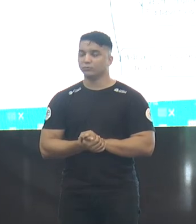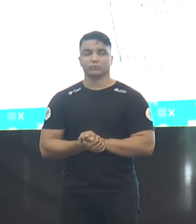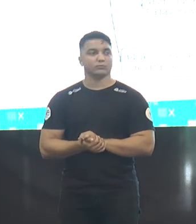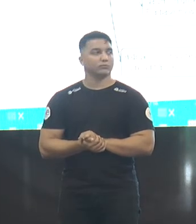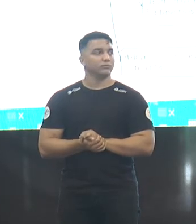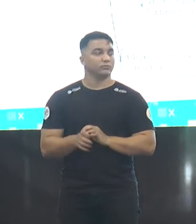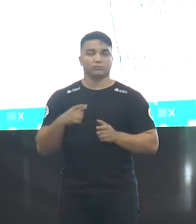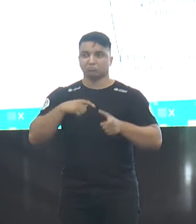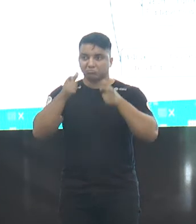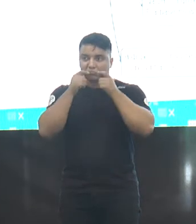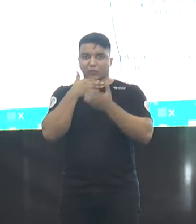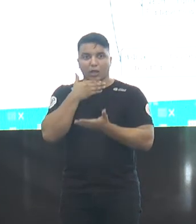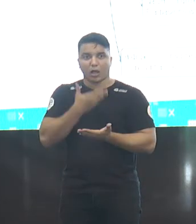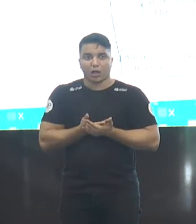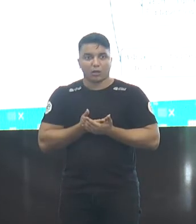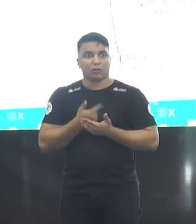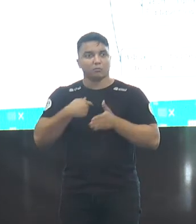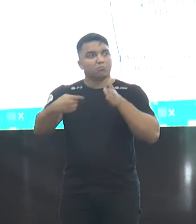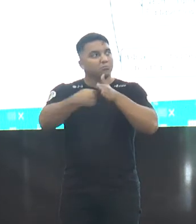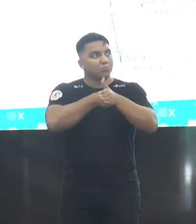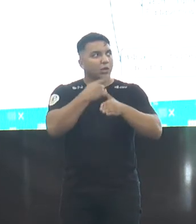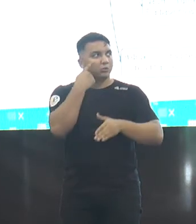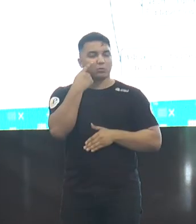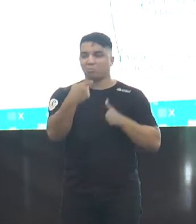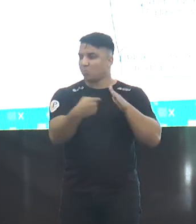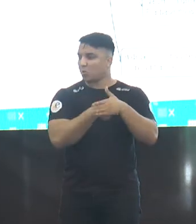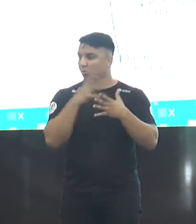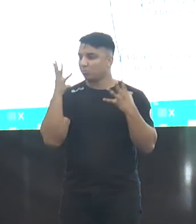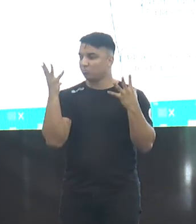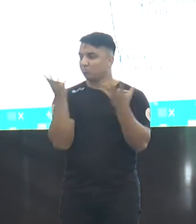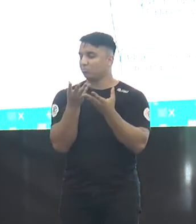Rapaz, é impressionante. Essa pergunta que fizeram aqui, ela é linda.